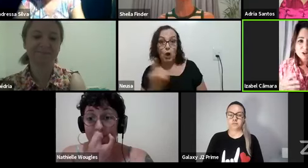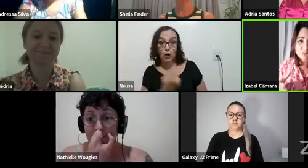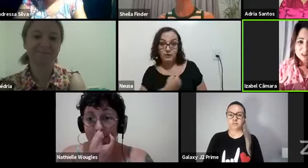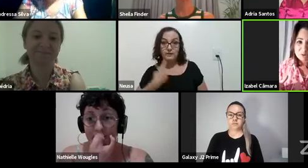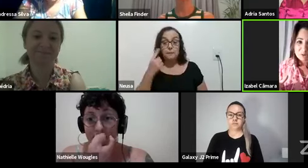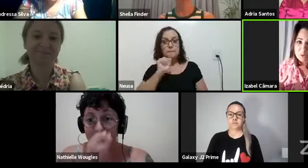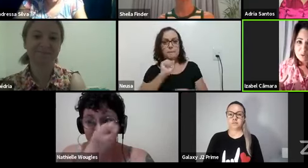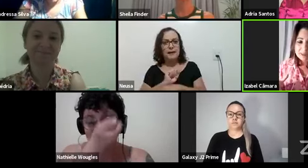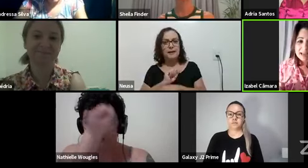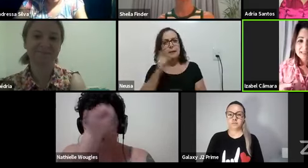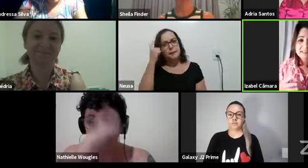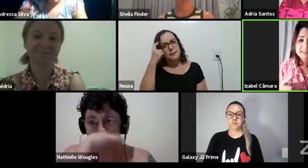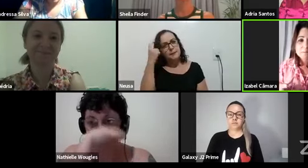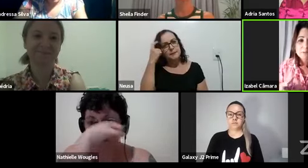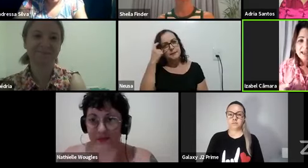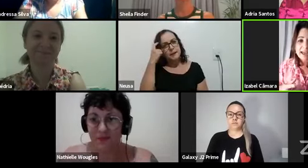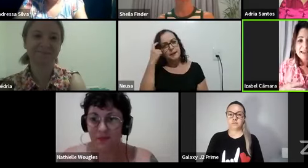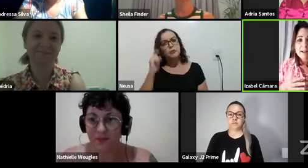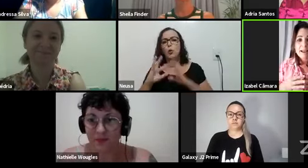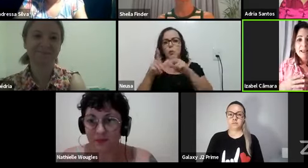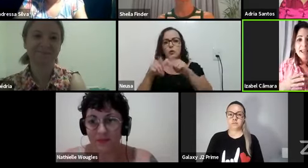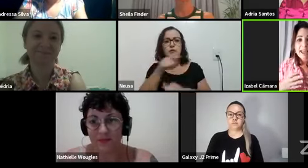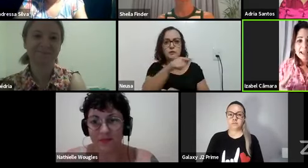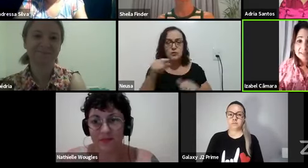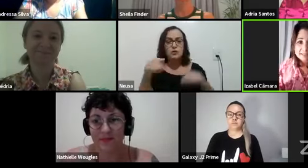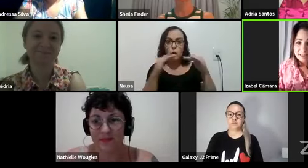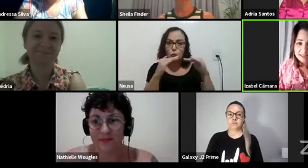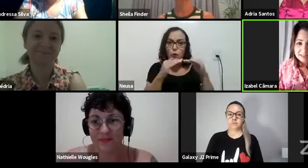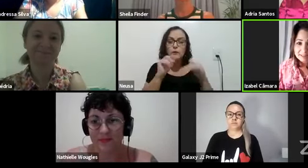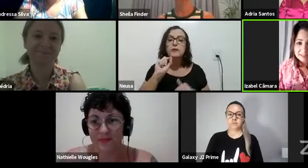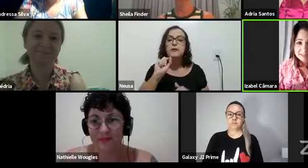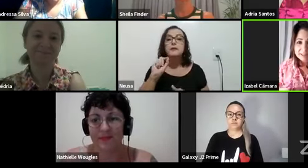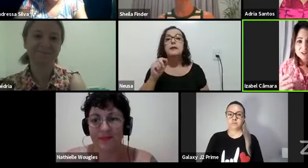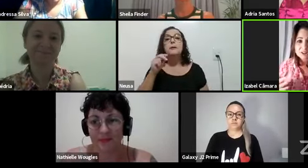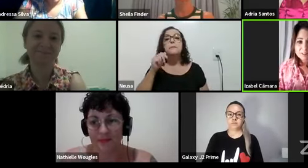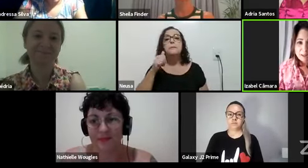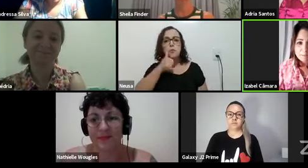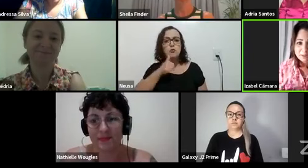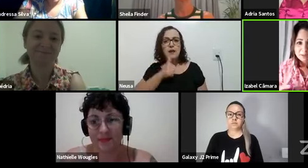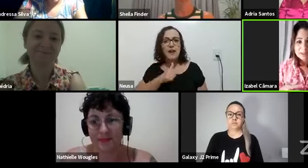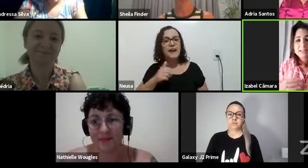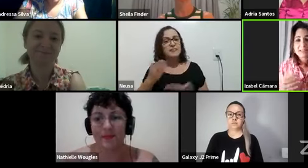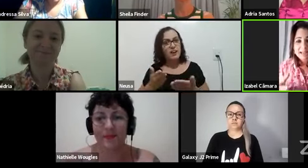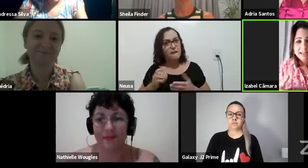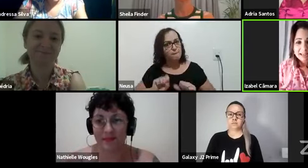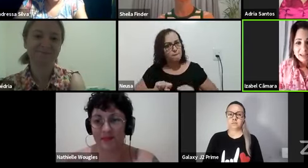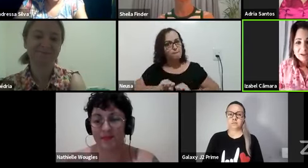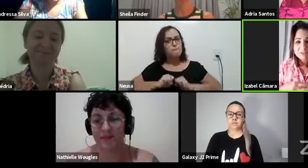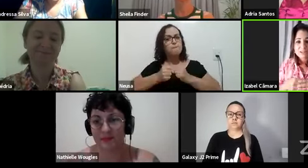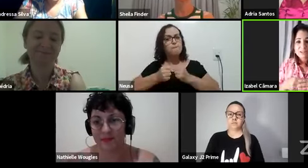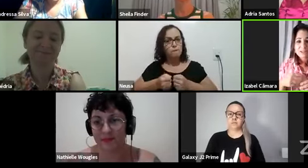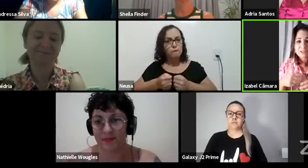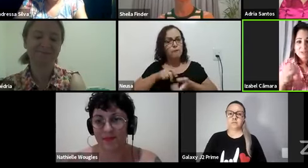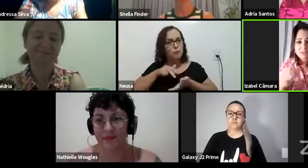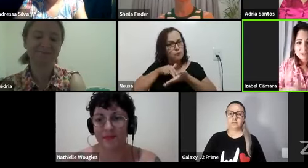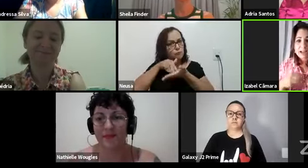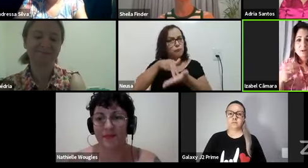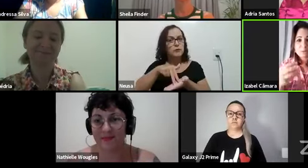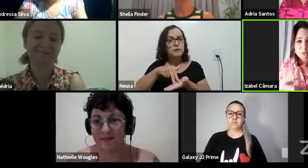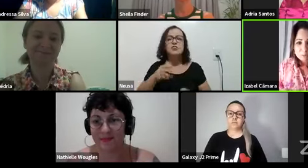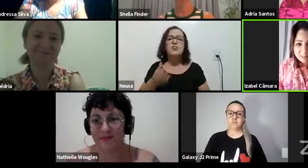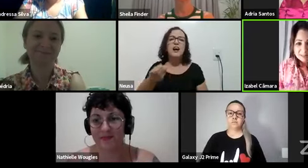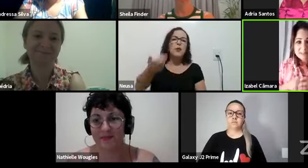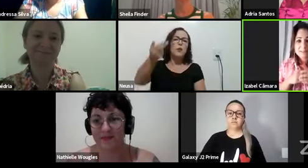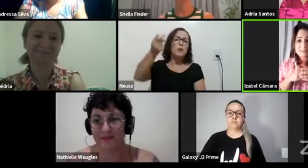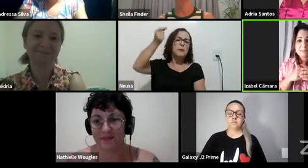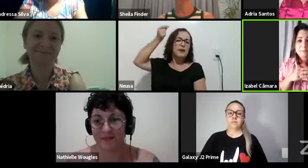né, acho que todas vão concordar que ser mulher é resistência, desde sempre, desde a Eva, que foi lá